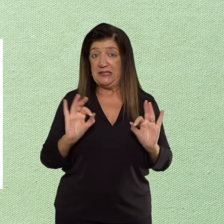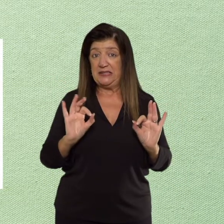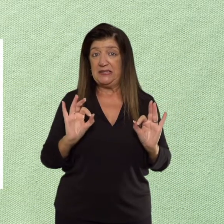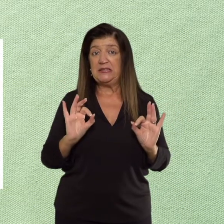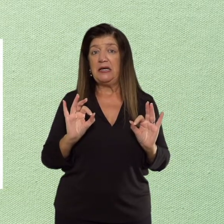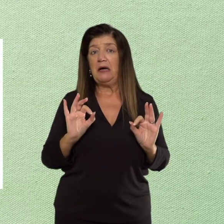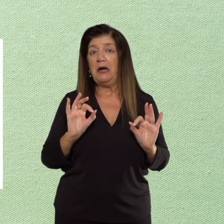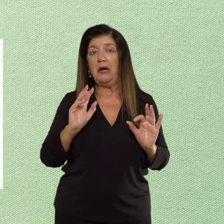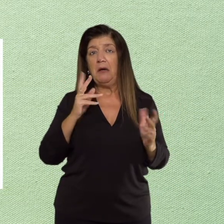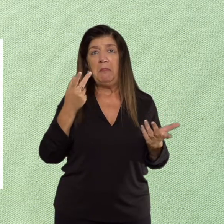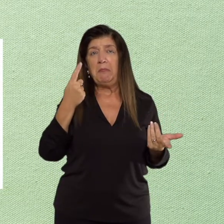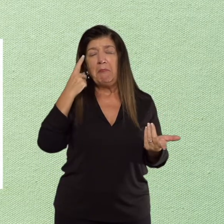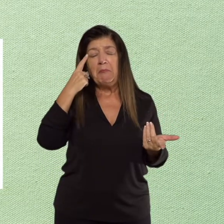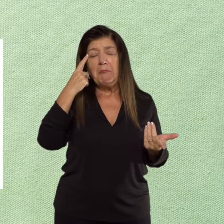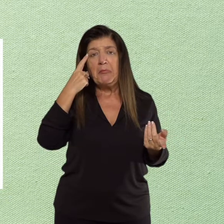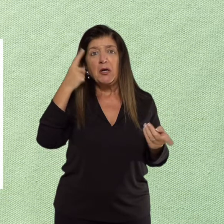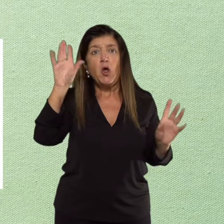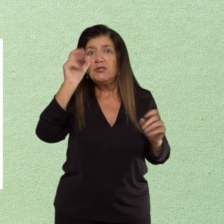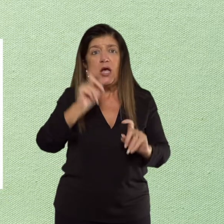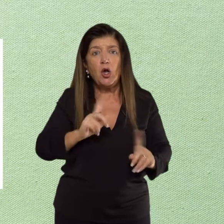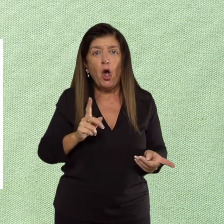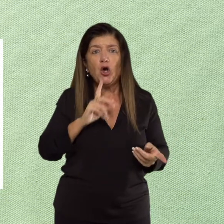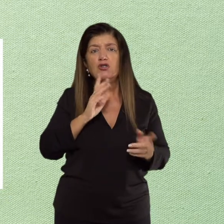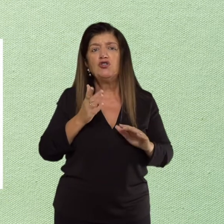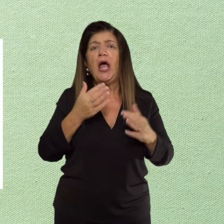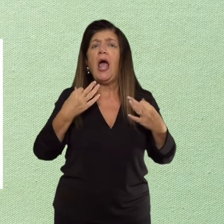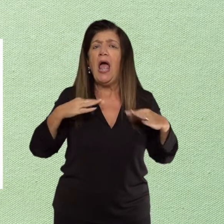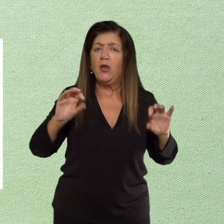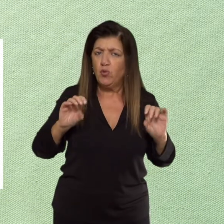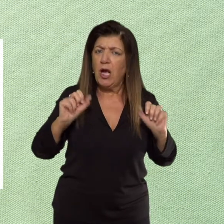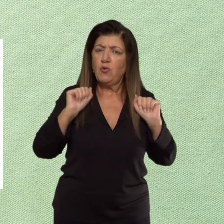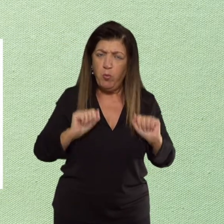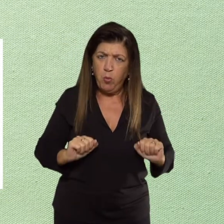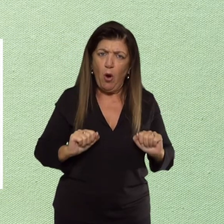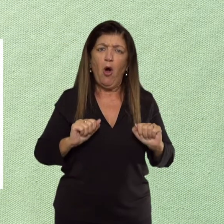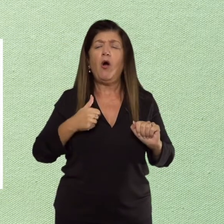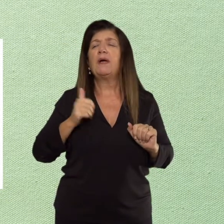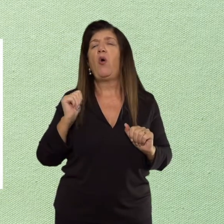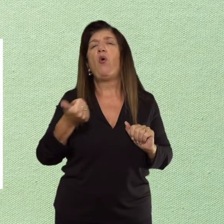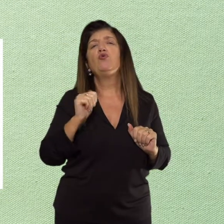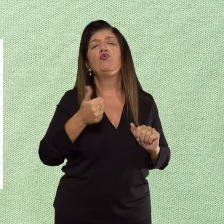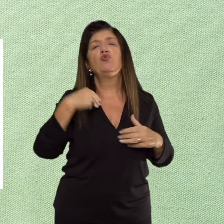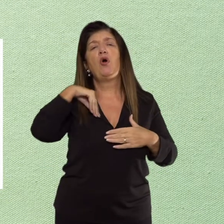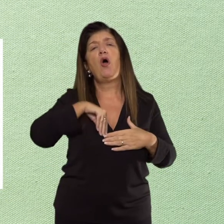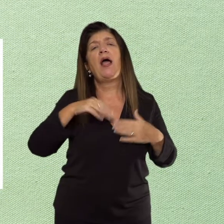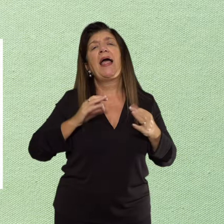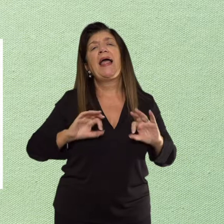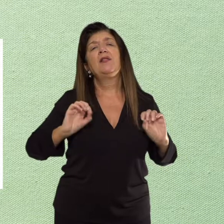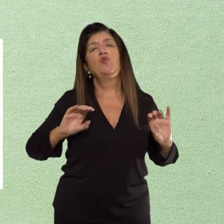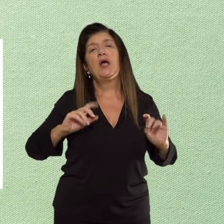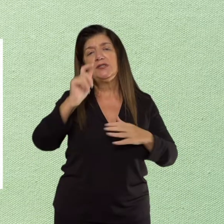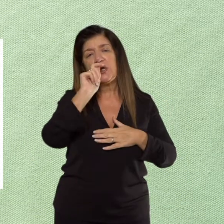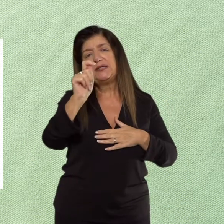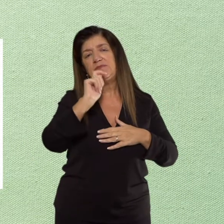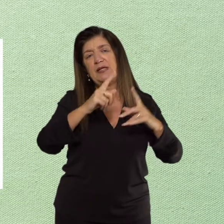non si rendono conto, forse, al di là dell'educazione di ognuno, che sicuramente può essere maggiore, molte persone